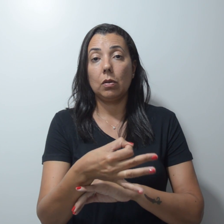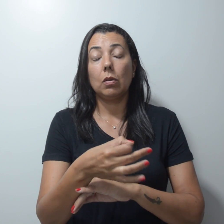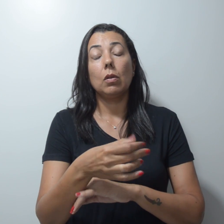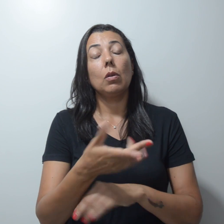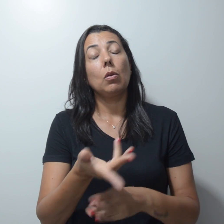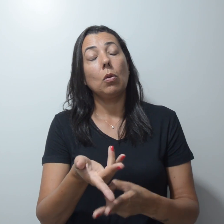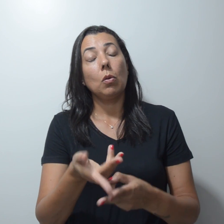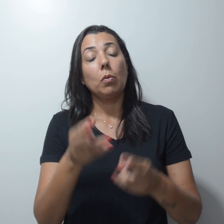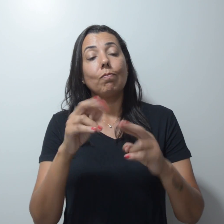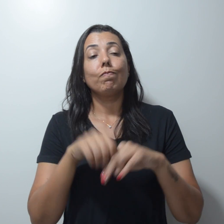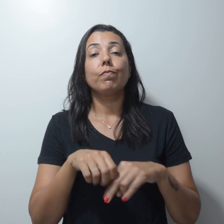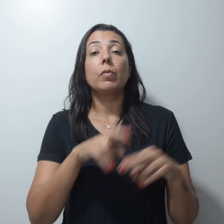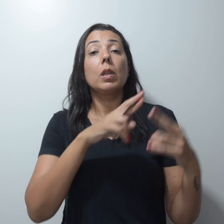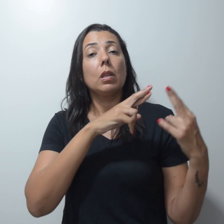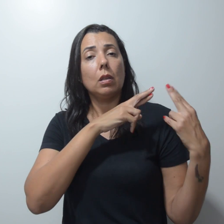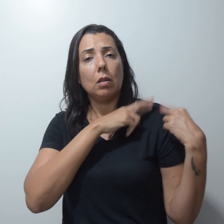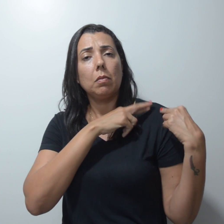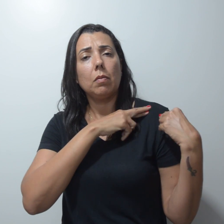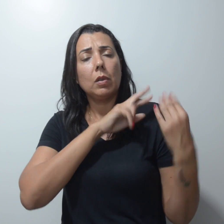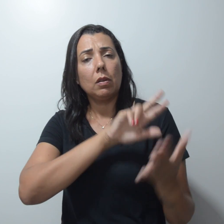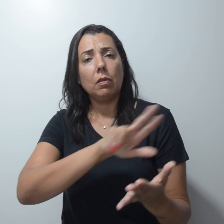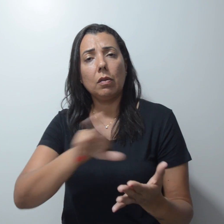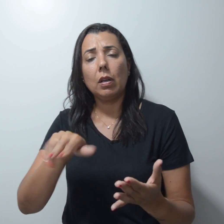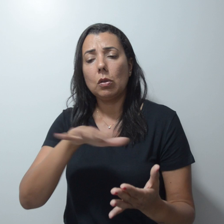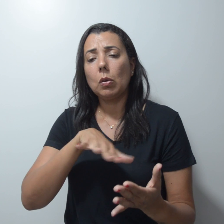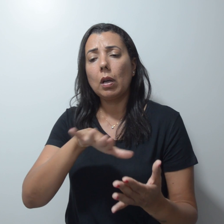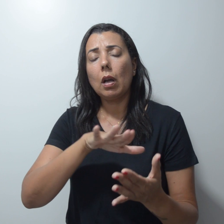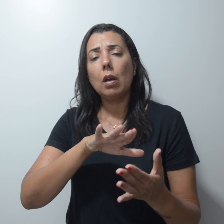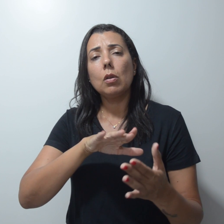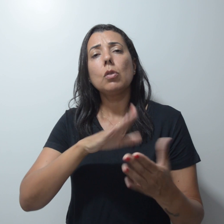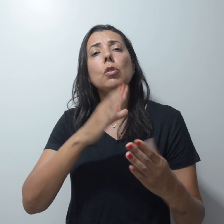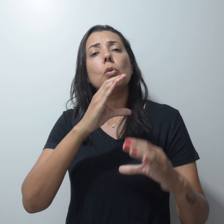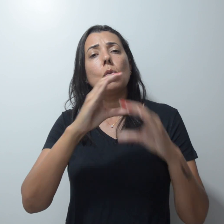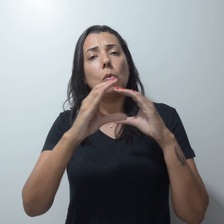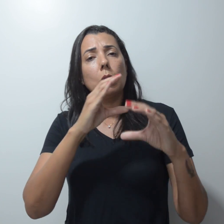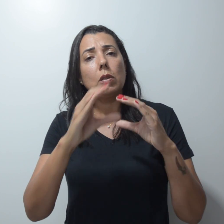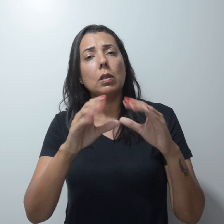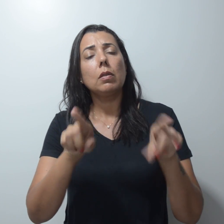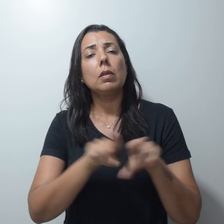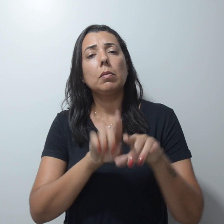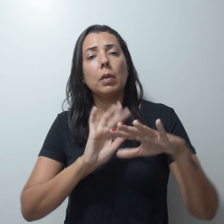responsabilização, os diversos meios de comunicação e redes sociais.